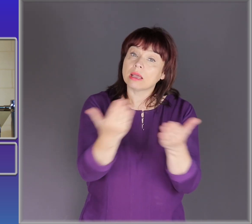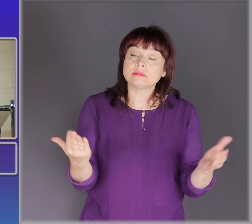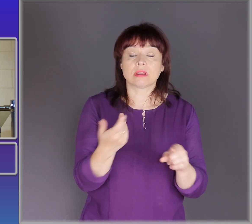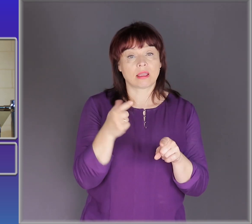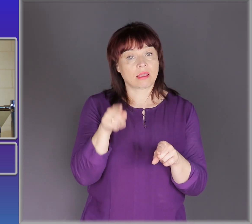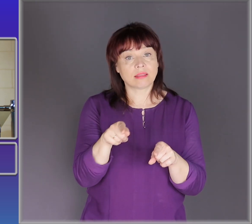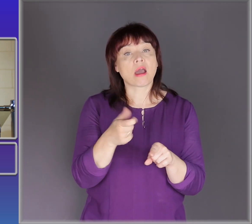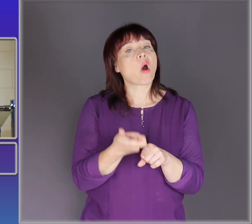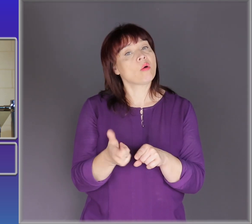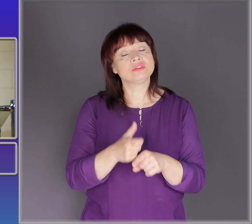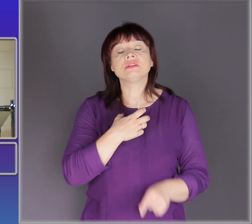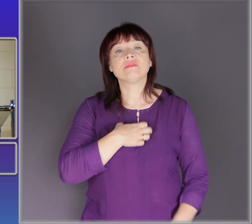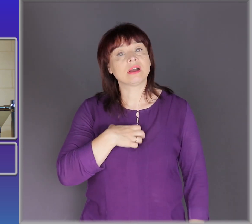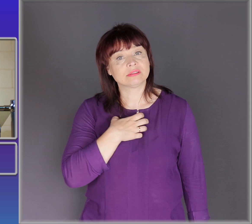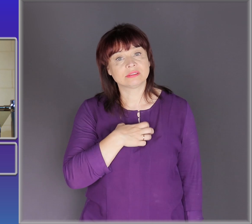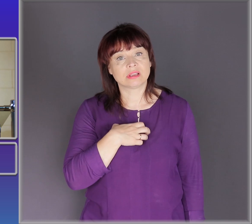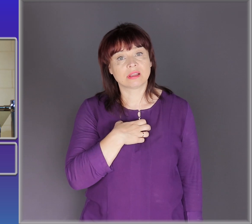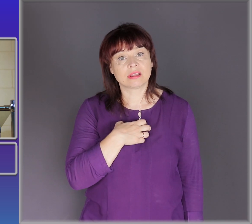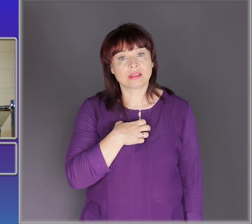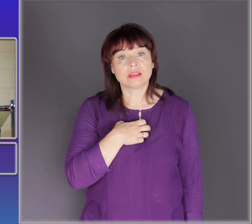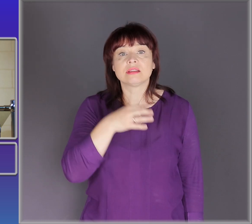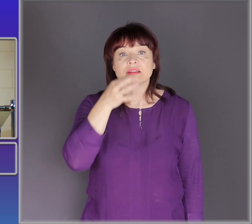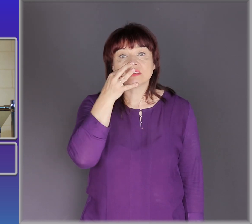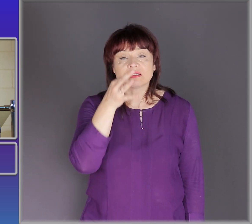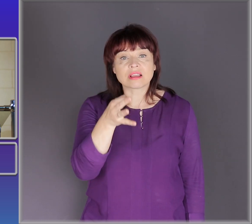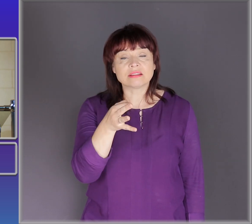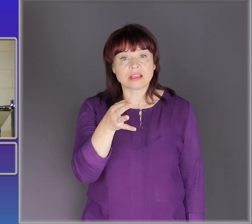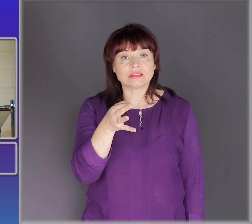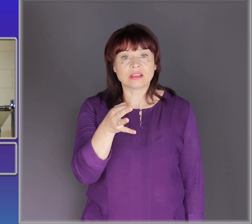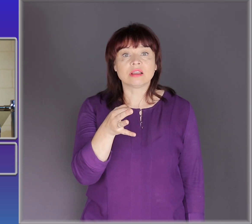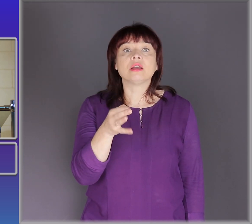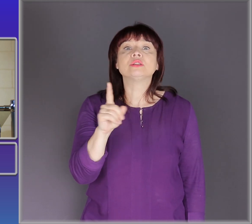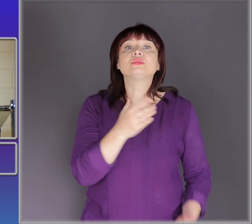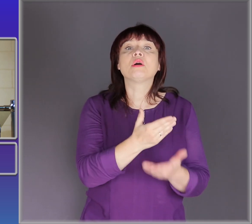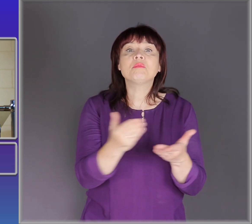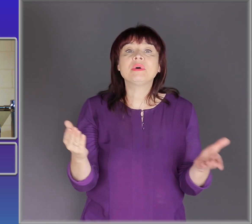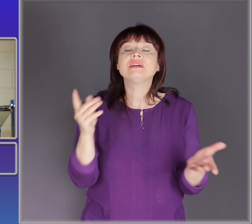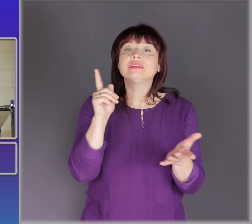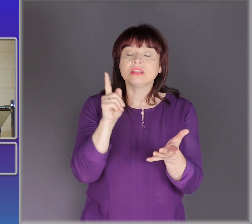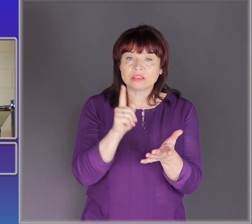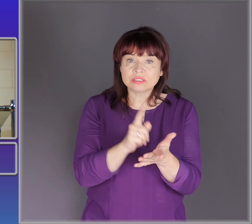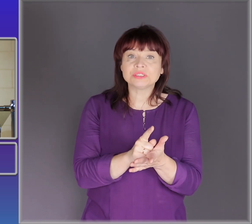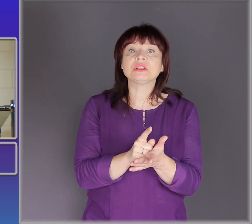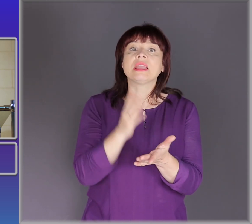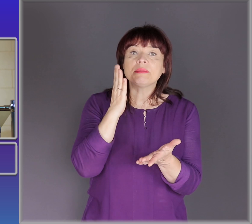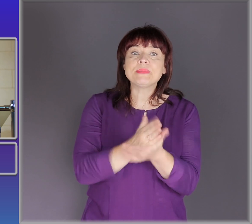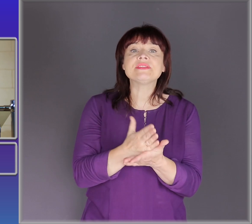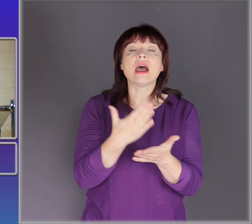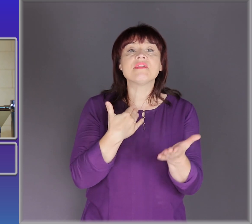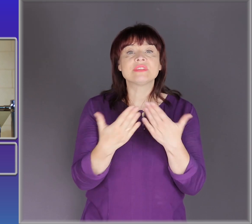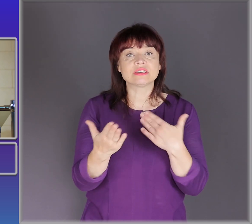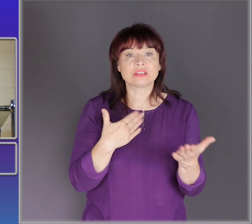важная мысль для нас важная мысль сказать именно таким образом самом начале что мы должны занять эту позицию